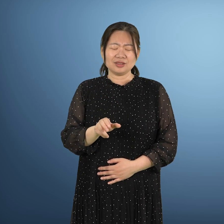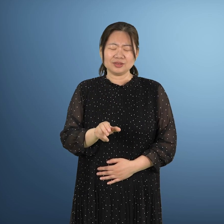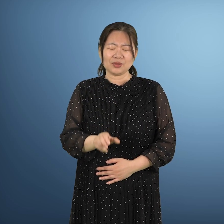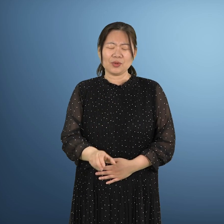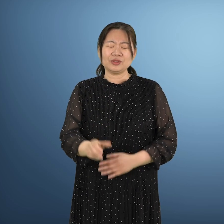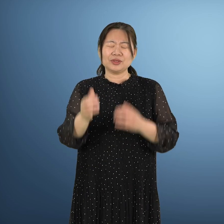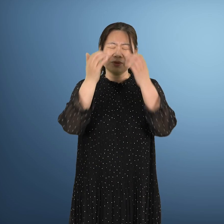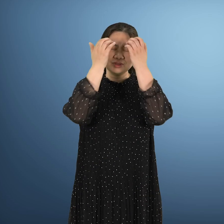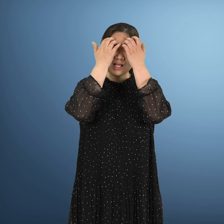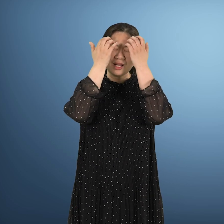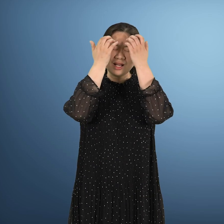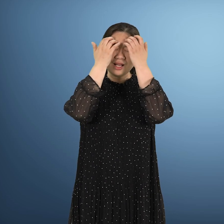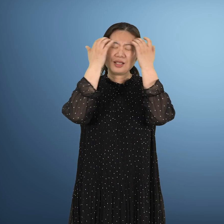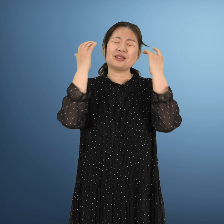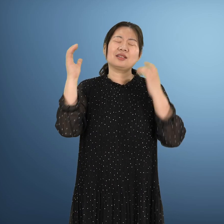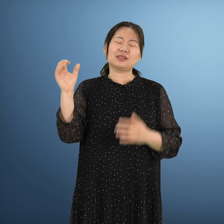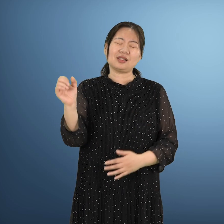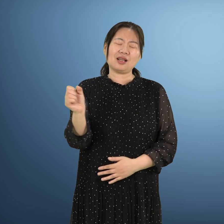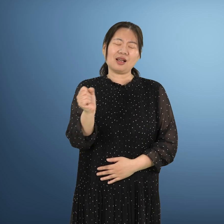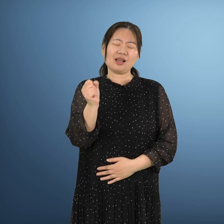십자가